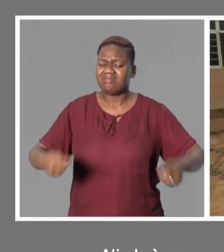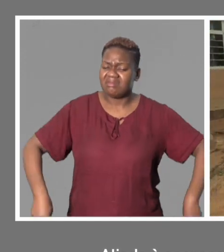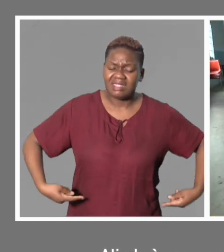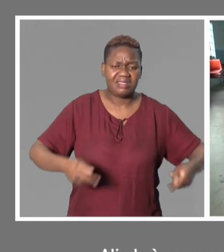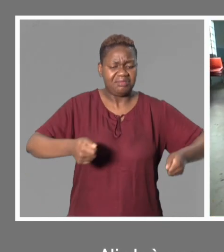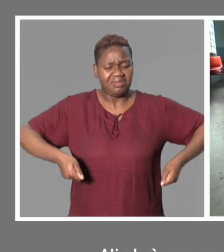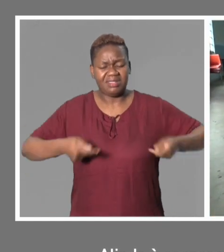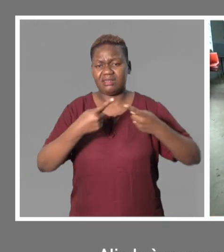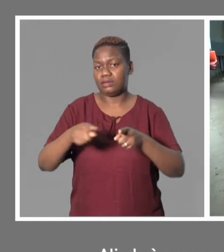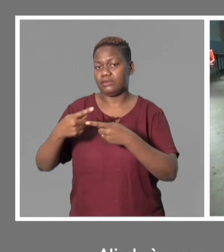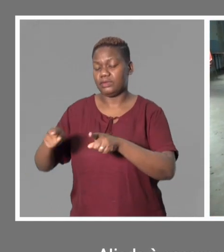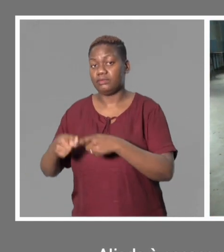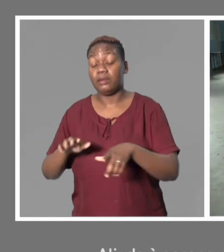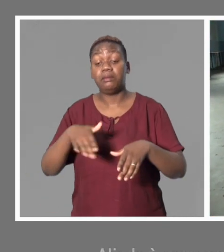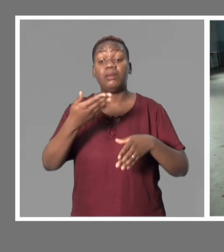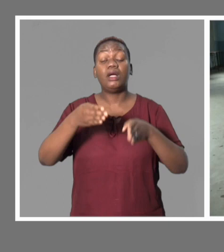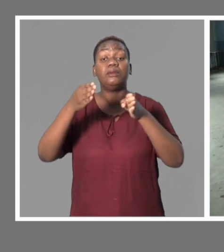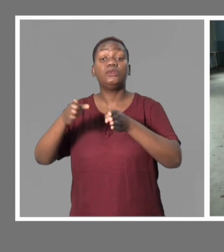compreensão para as pessoas com deficiência.